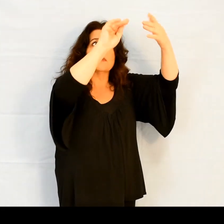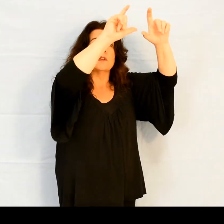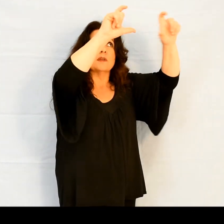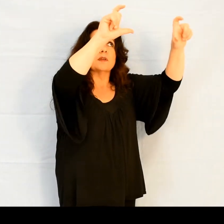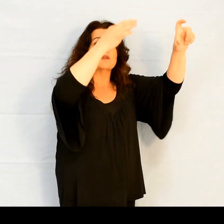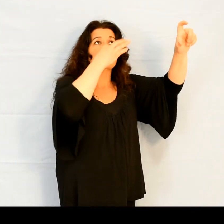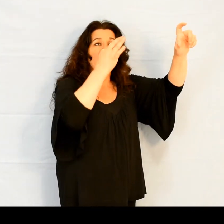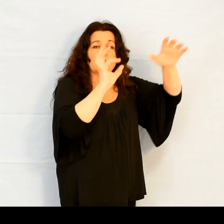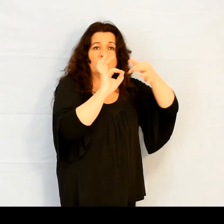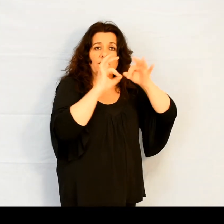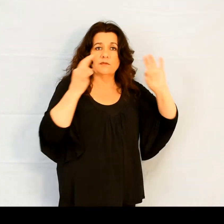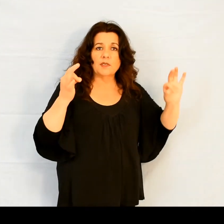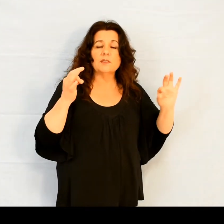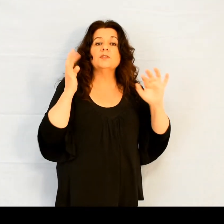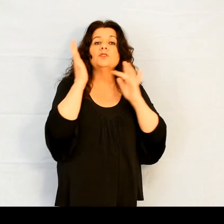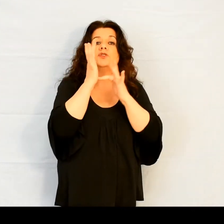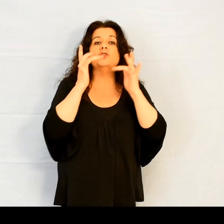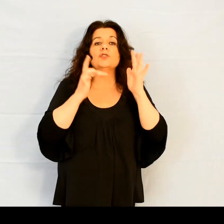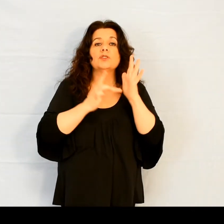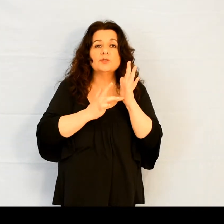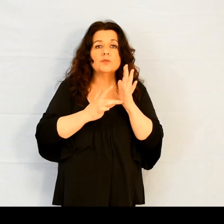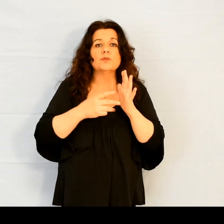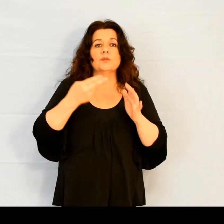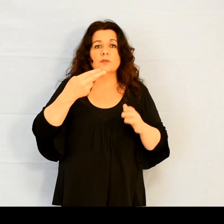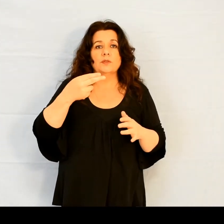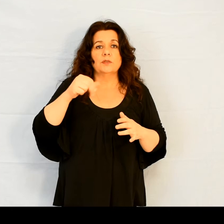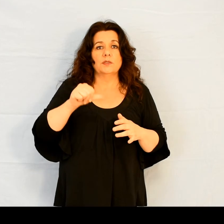le Nazaréen, roi des Juifs ».